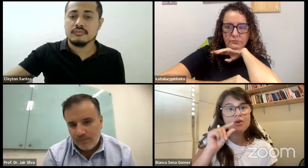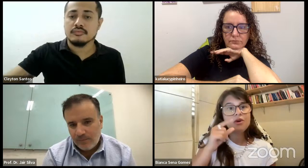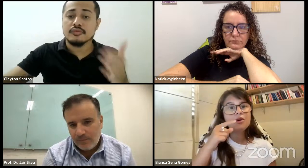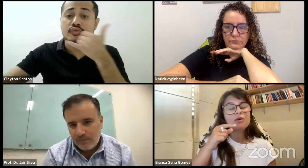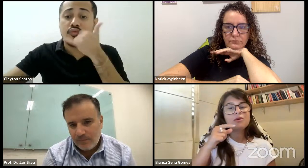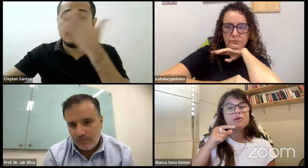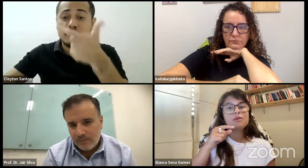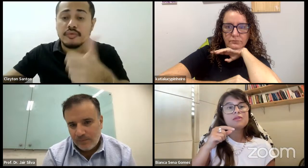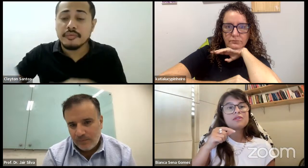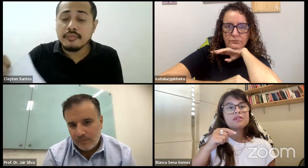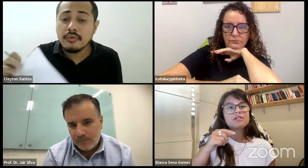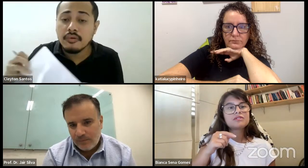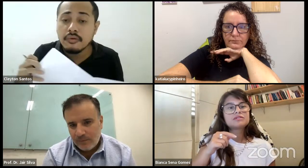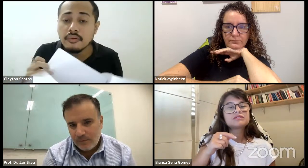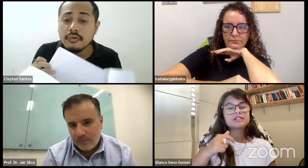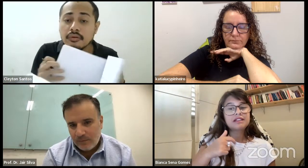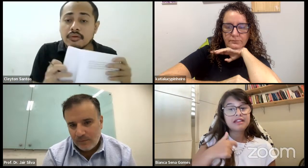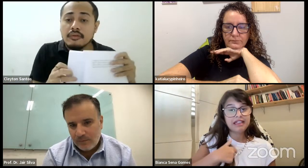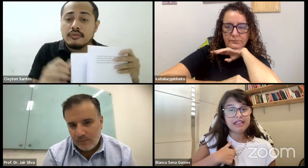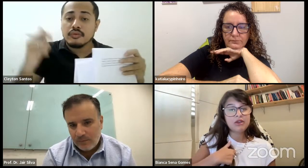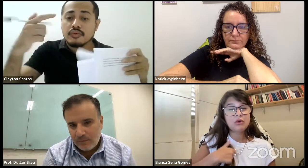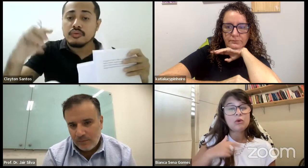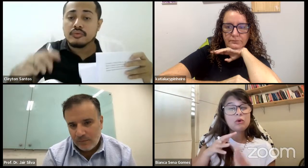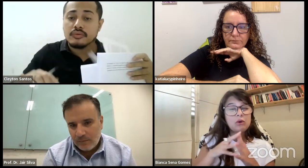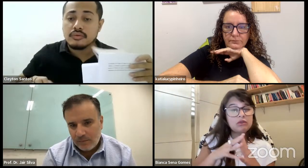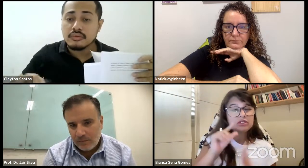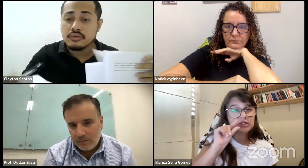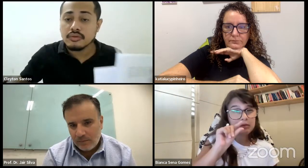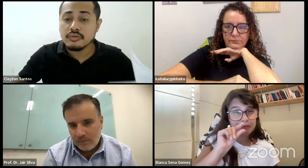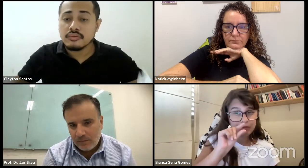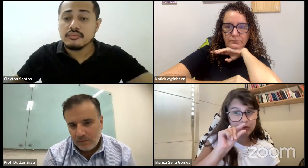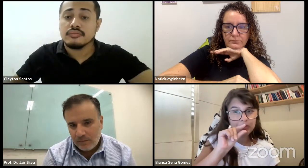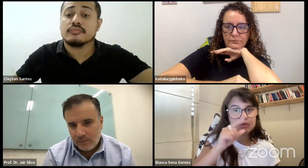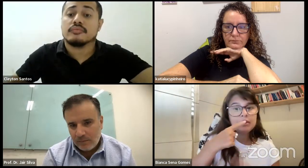Eu gostei, mas fiquei um pouco confusa.